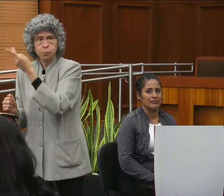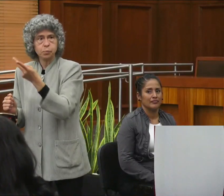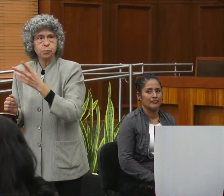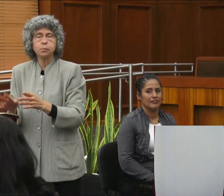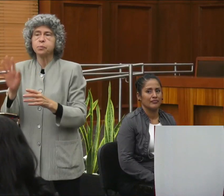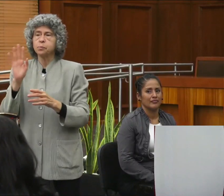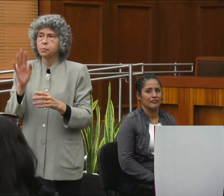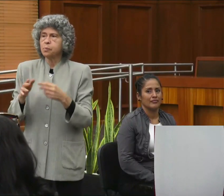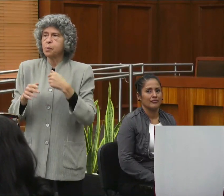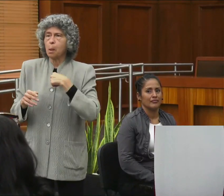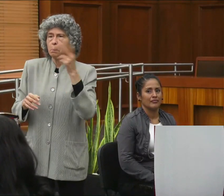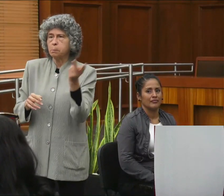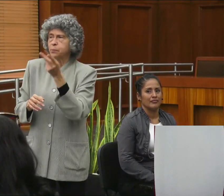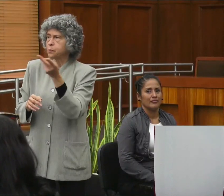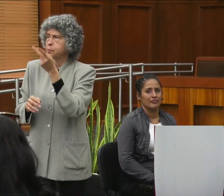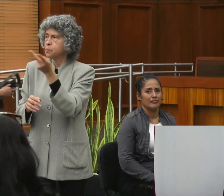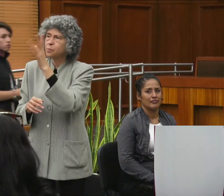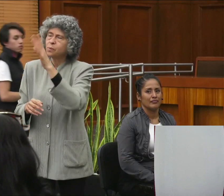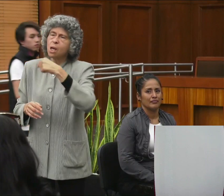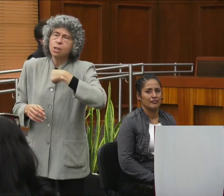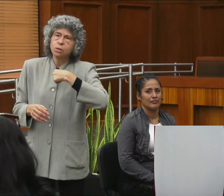Y con gusto vengo a preguntarles